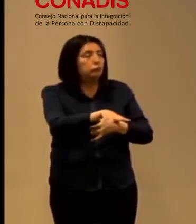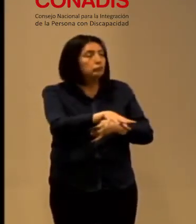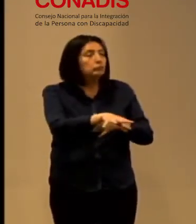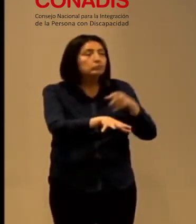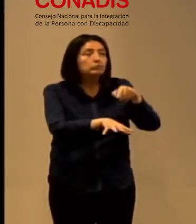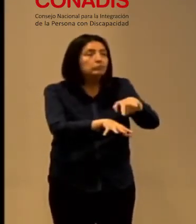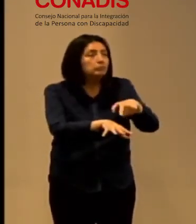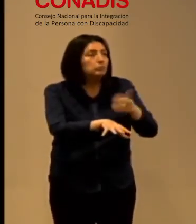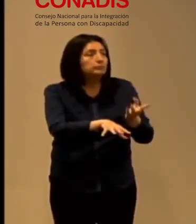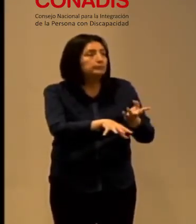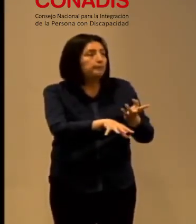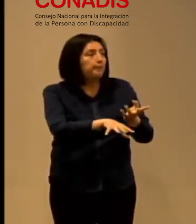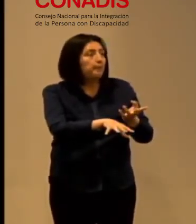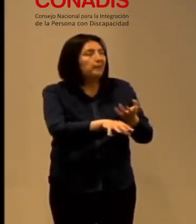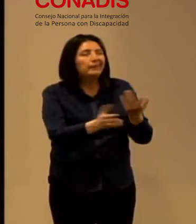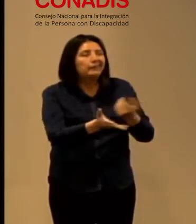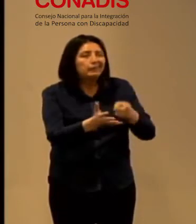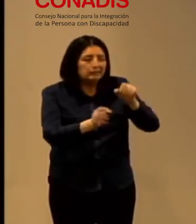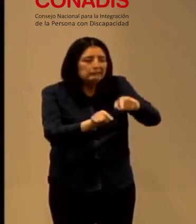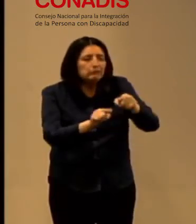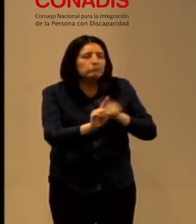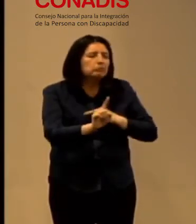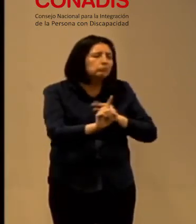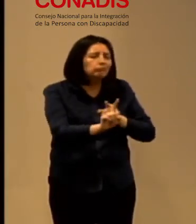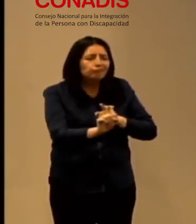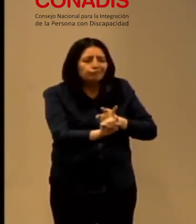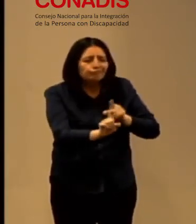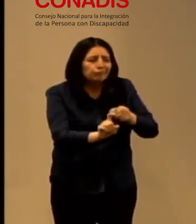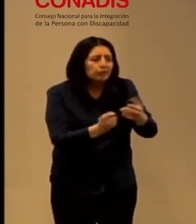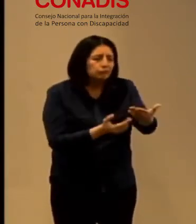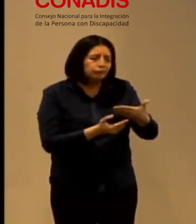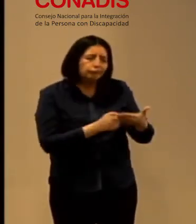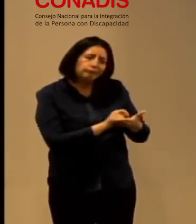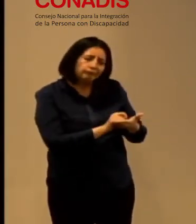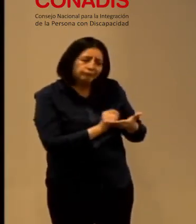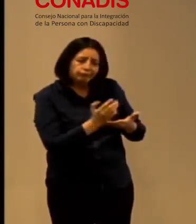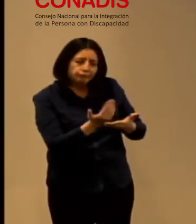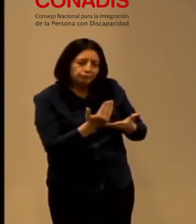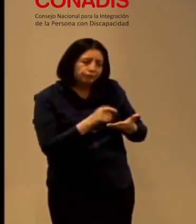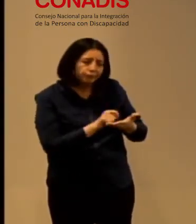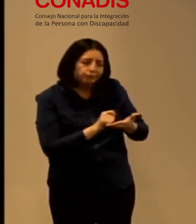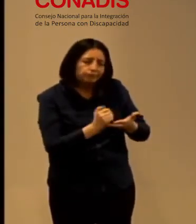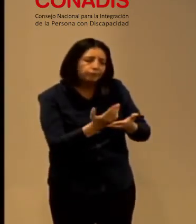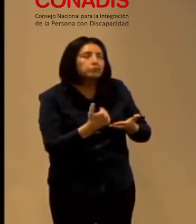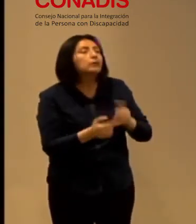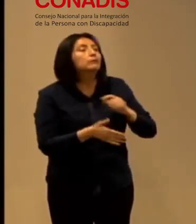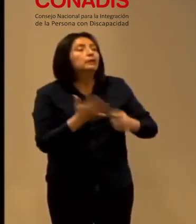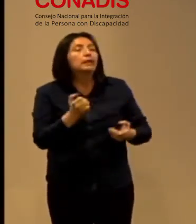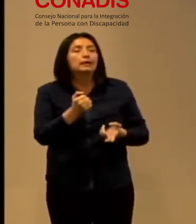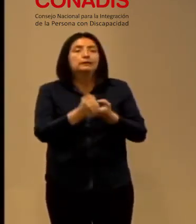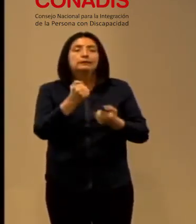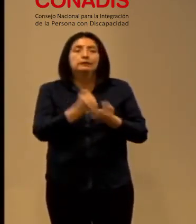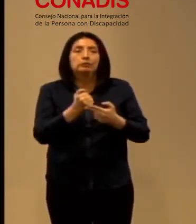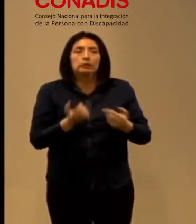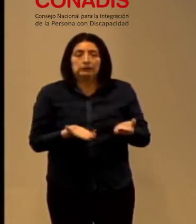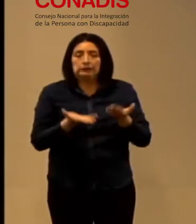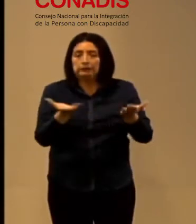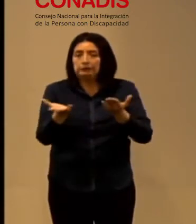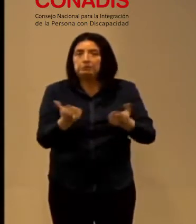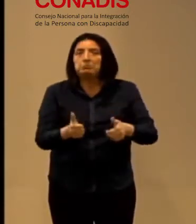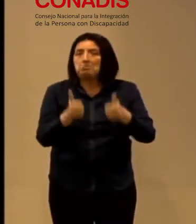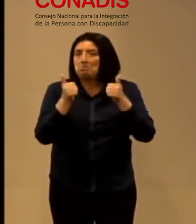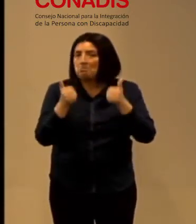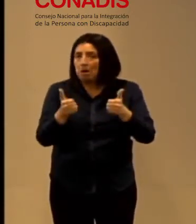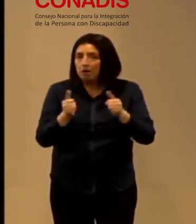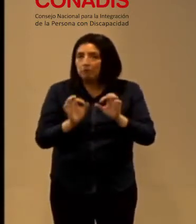una población sobre la que podemos construir mucha información para poder asegurar que el servicio que estamos brindando sea de